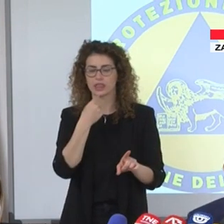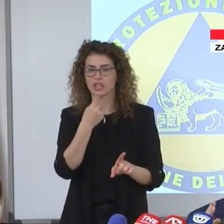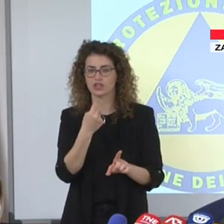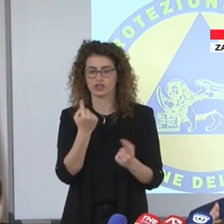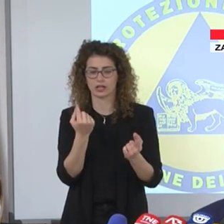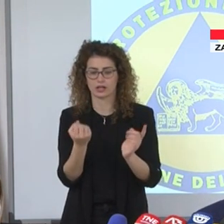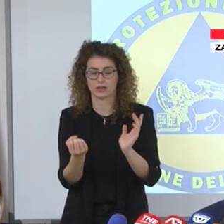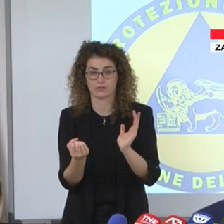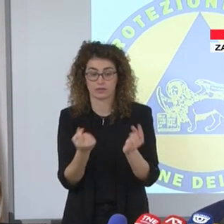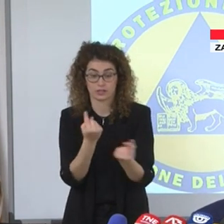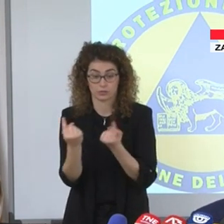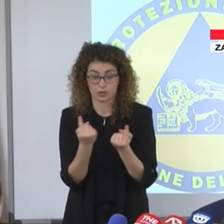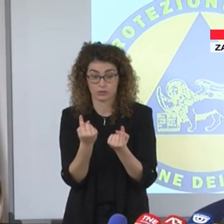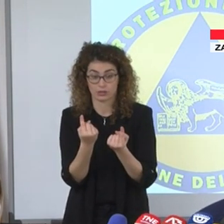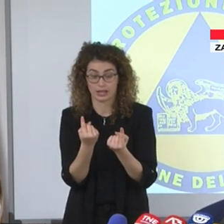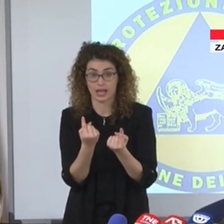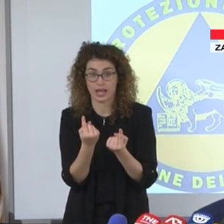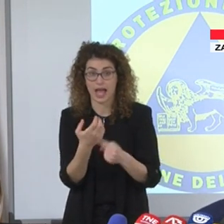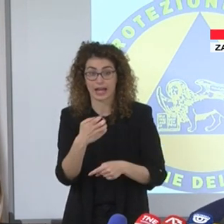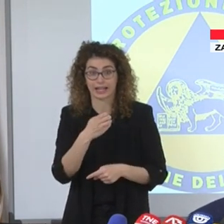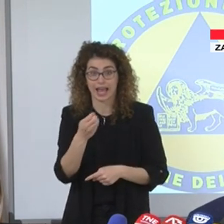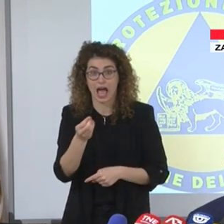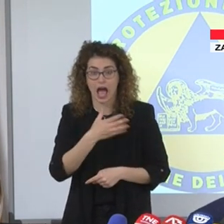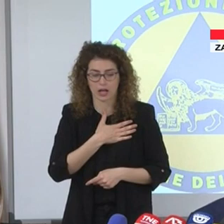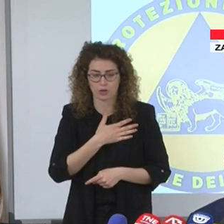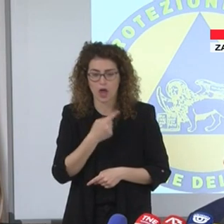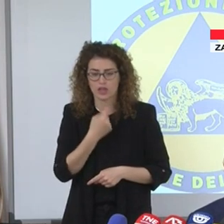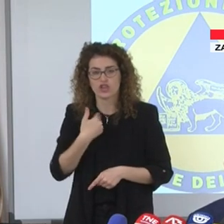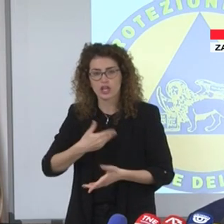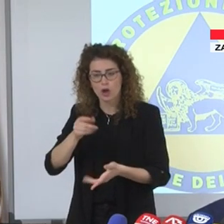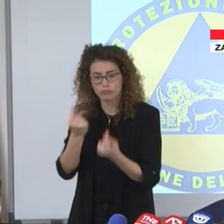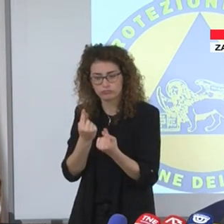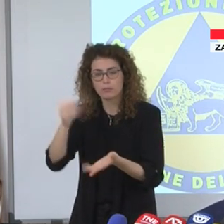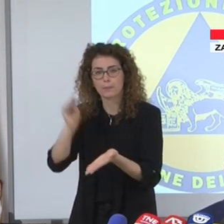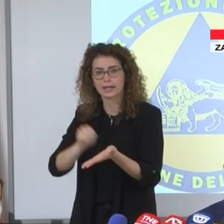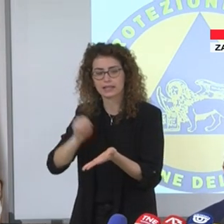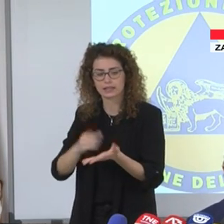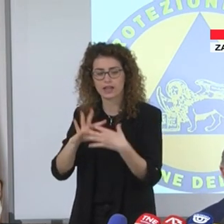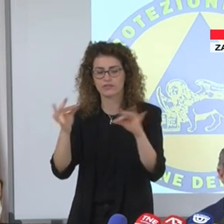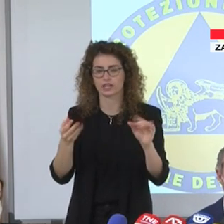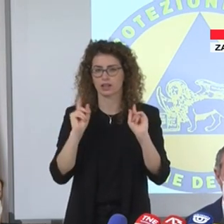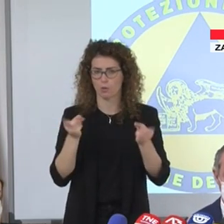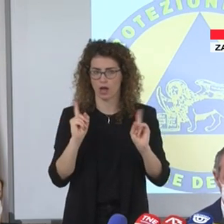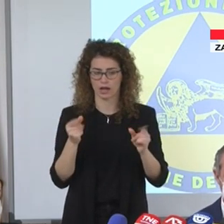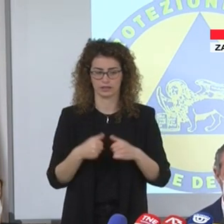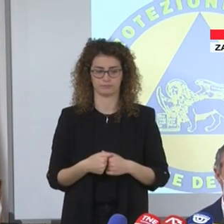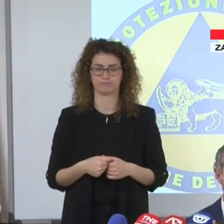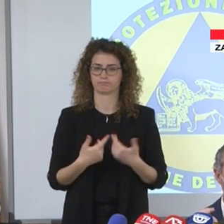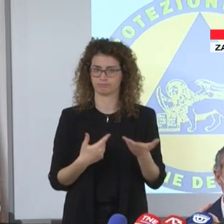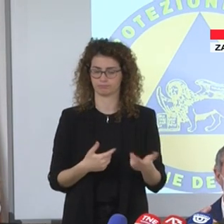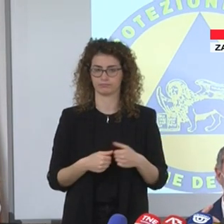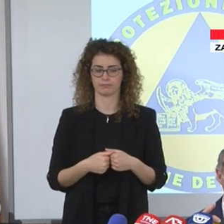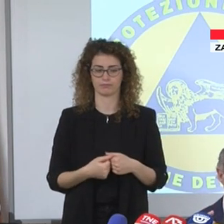fatto che è un reato e dice io c'ero quando commetteva questo reato. E qual è la frase? È questa